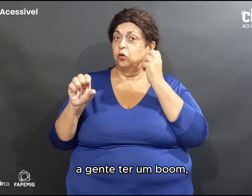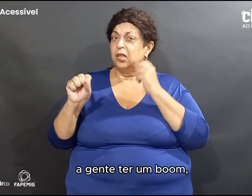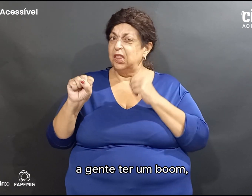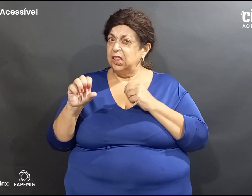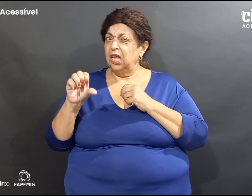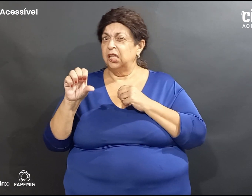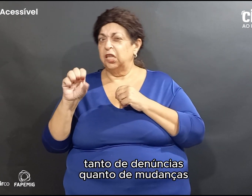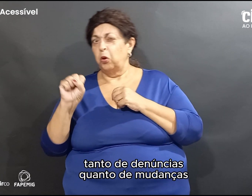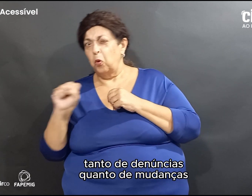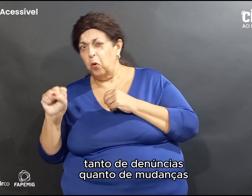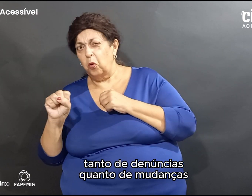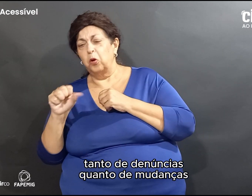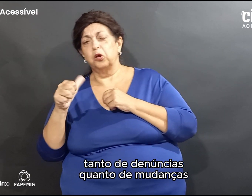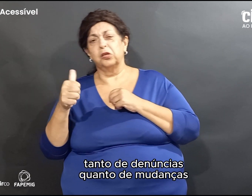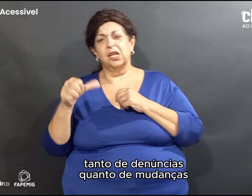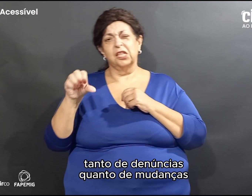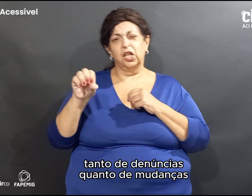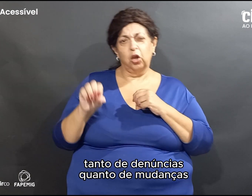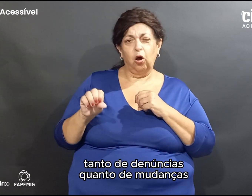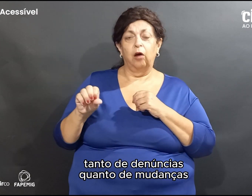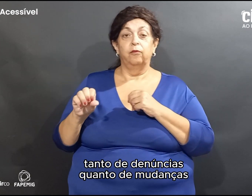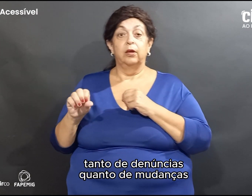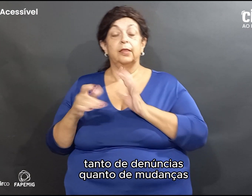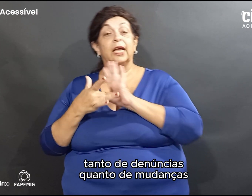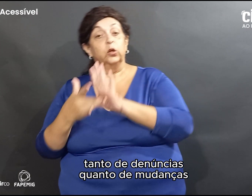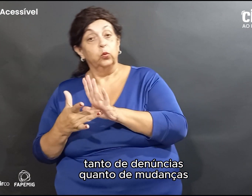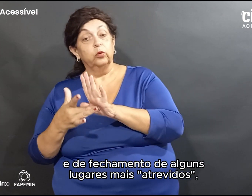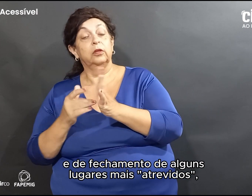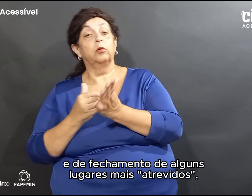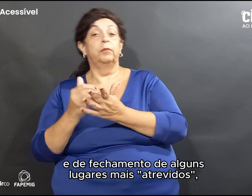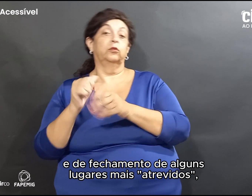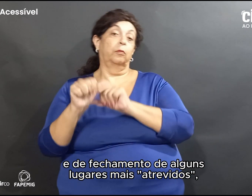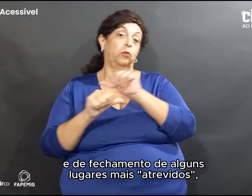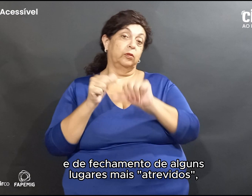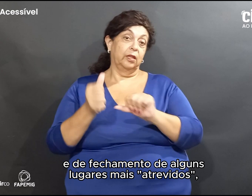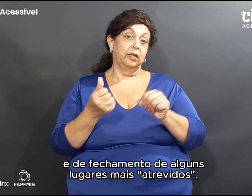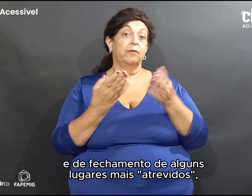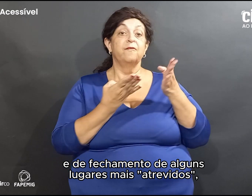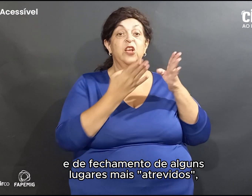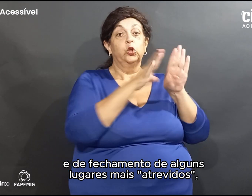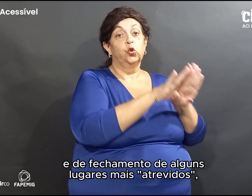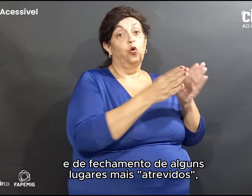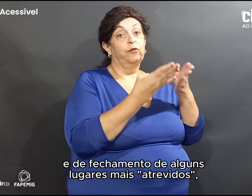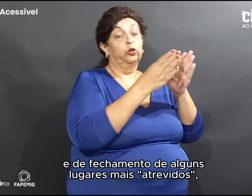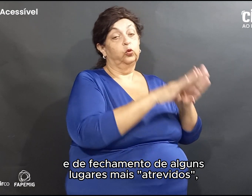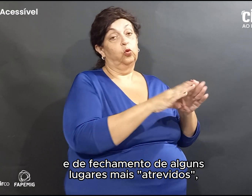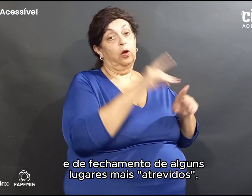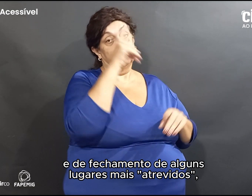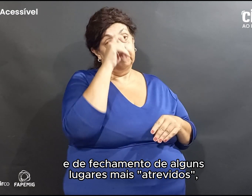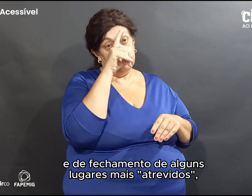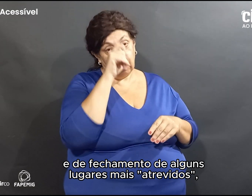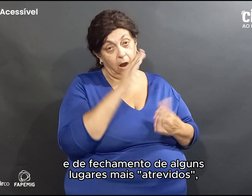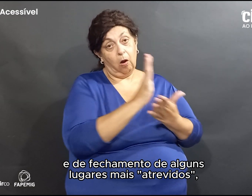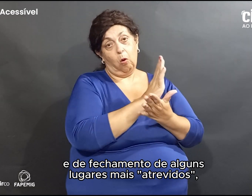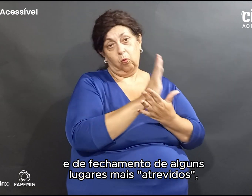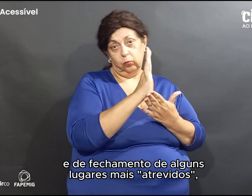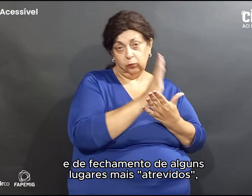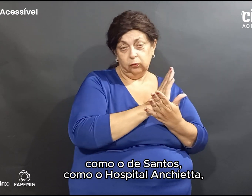boom tanto de denúncias quanto de mudanças, né, e de fechamento, né, de alguns lugares mais atrevidos,